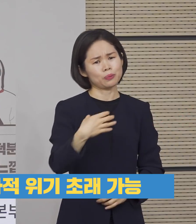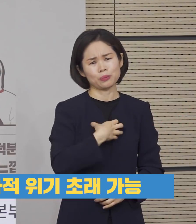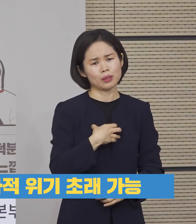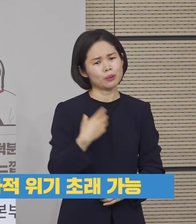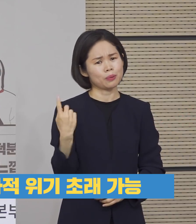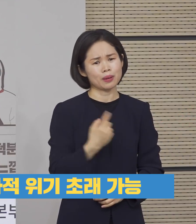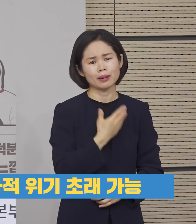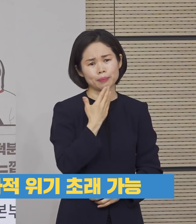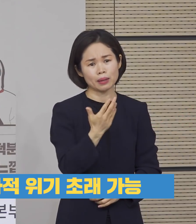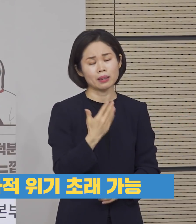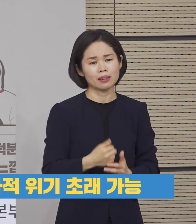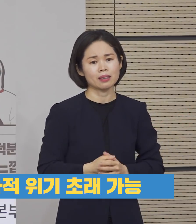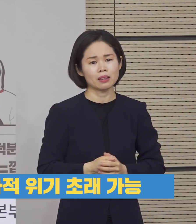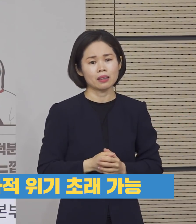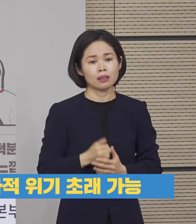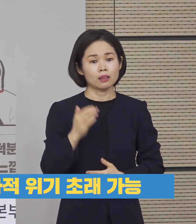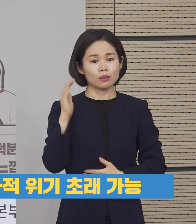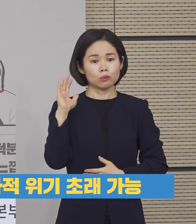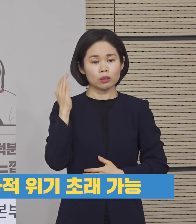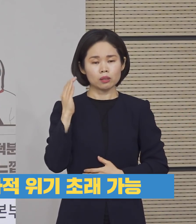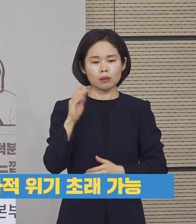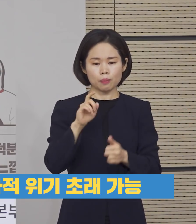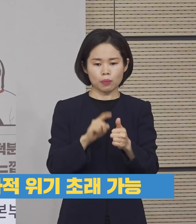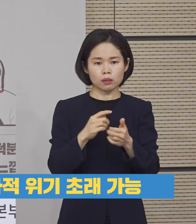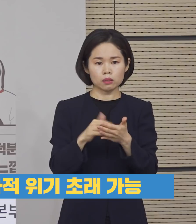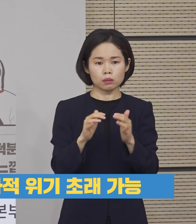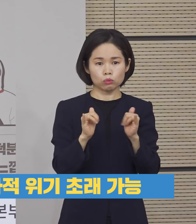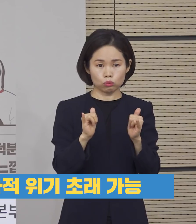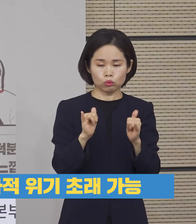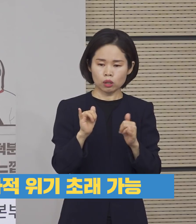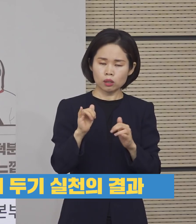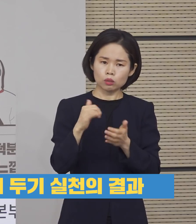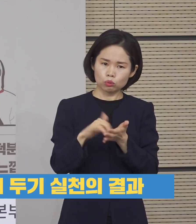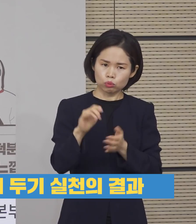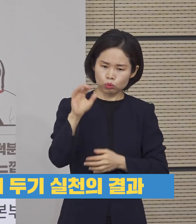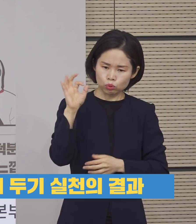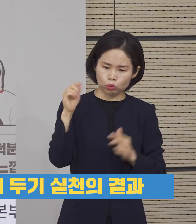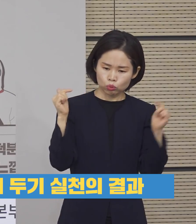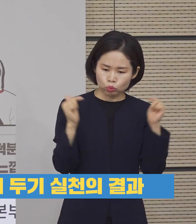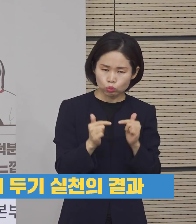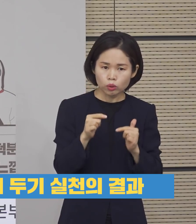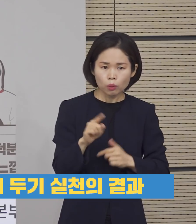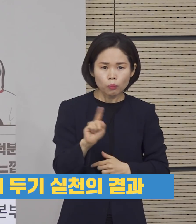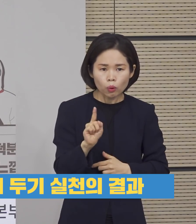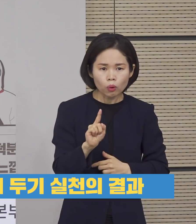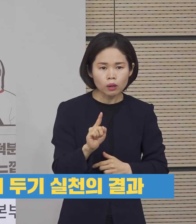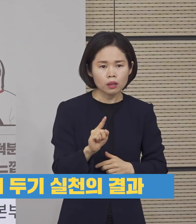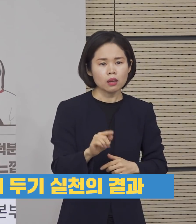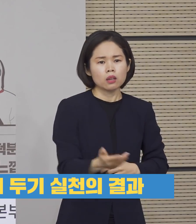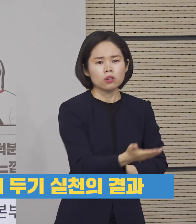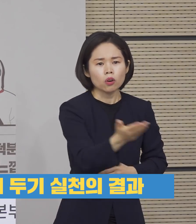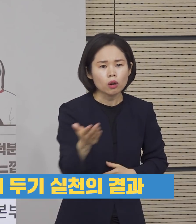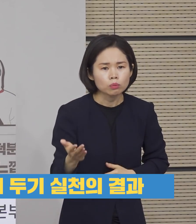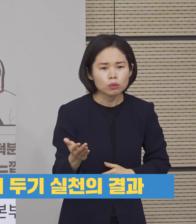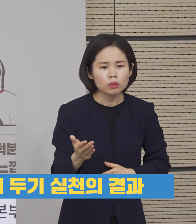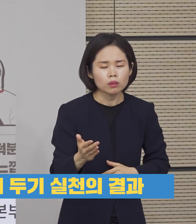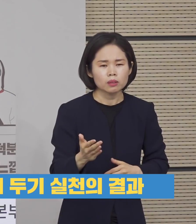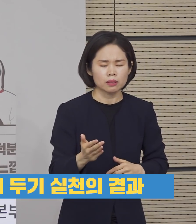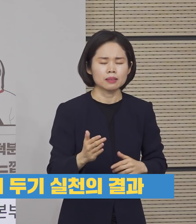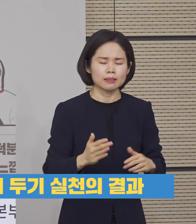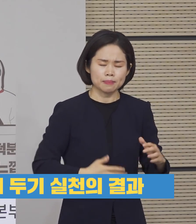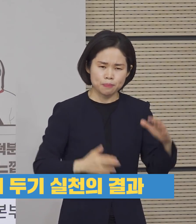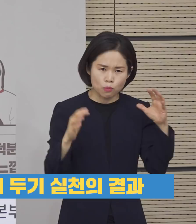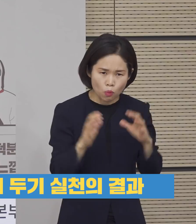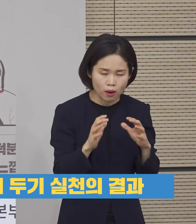전체의 위기로 번질 수 있습니다. 최근의 방역 성과는 그동안 우리가 사회적 연대를